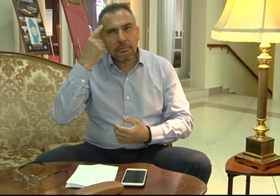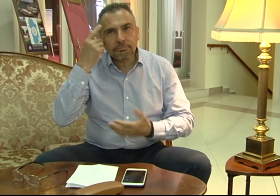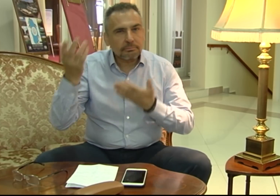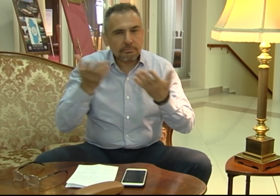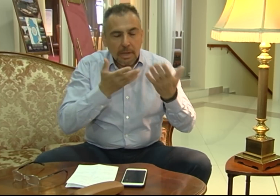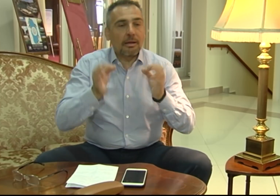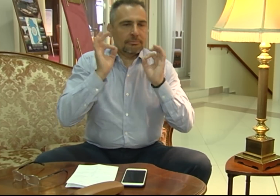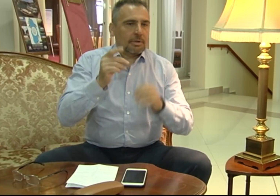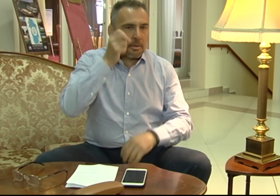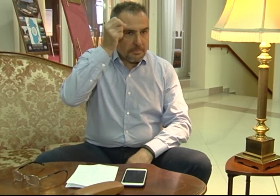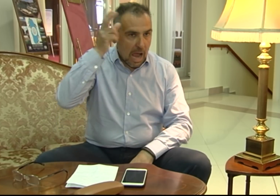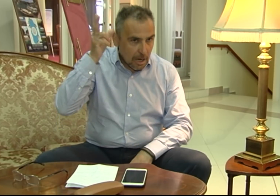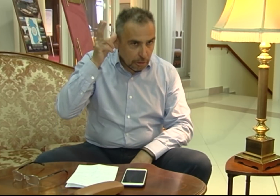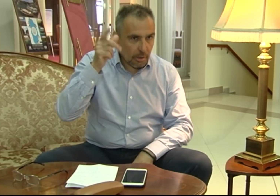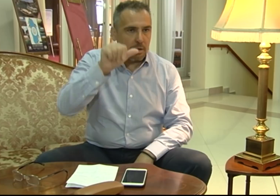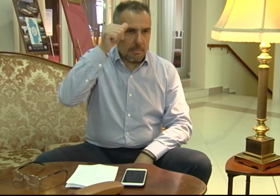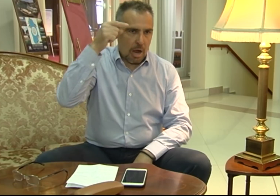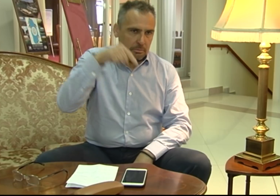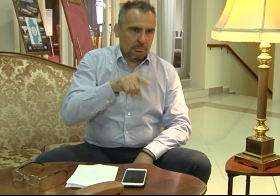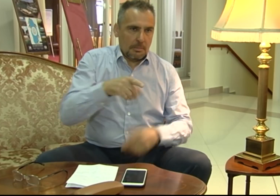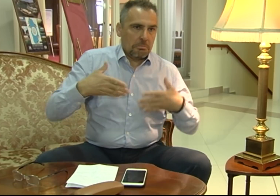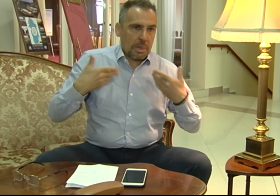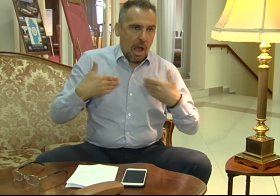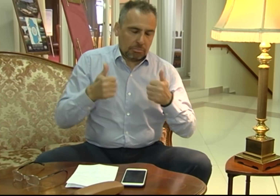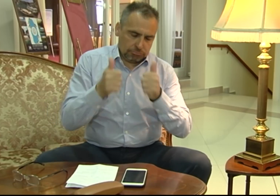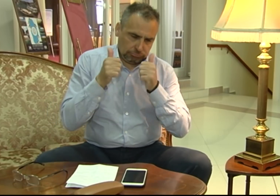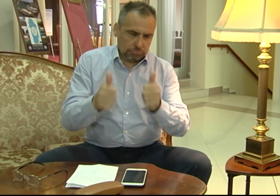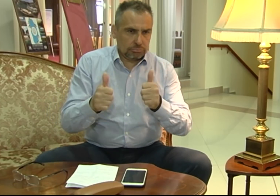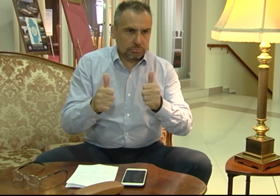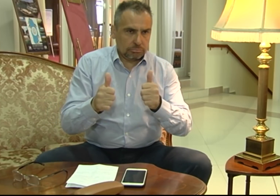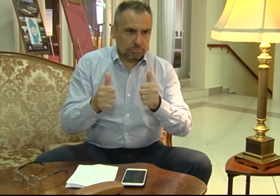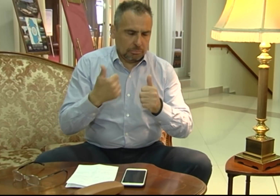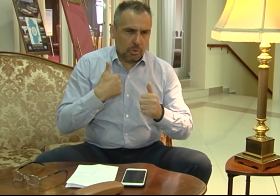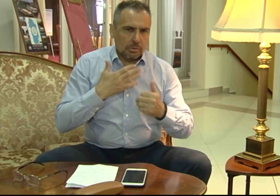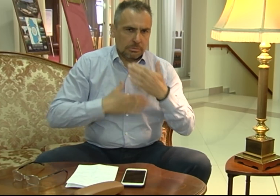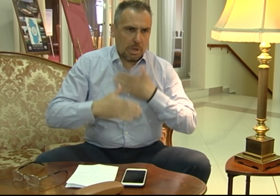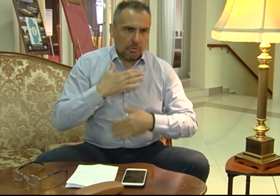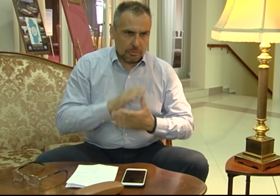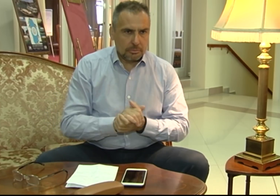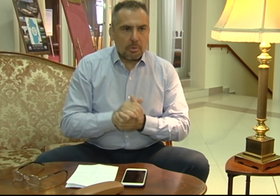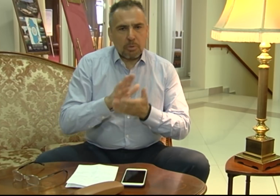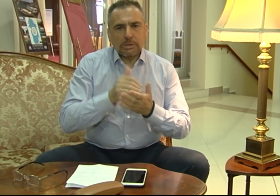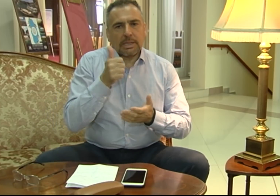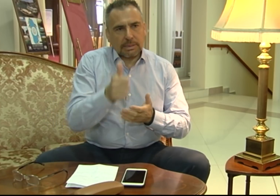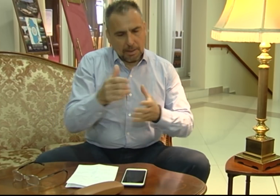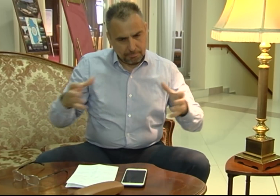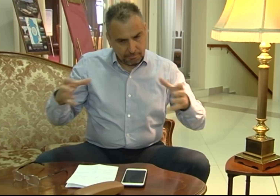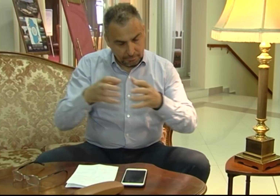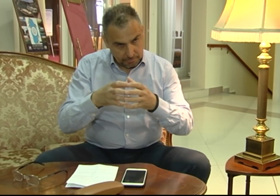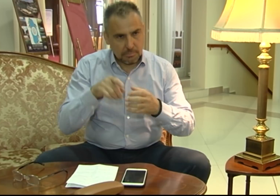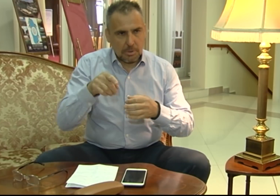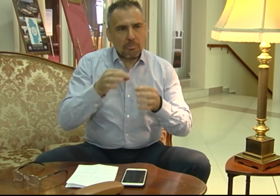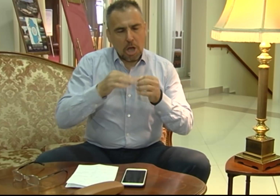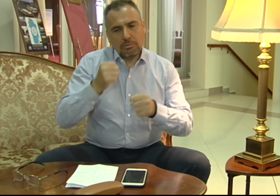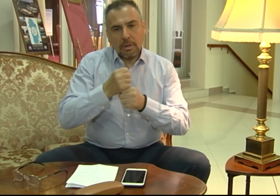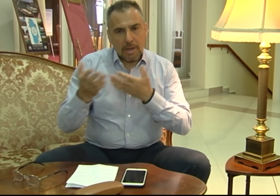луѓе што ќе влезат во тимот за работа. Предлогот беа Марија и Викторија како професионални толкувачи, т.е. јас како председател